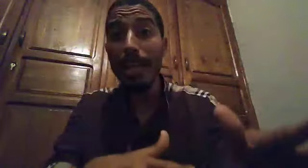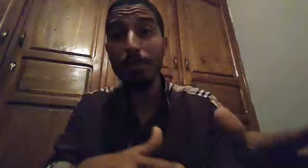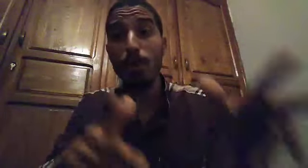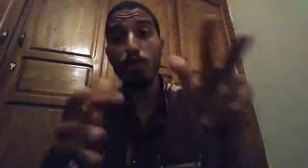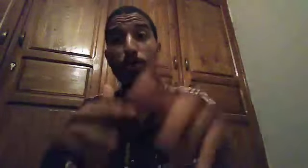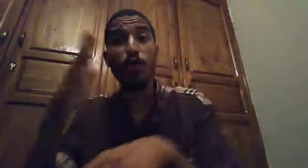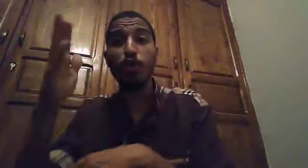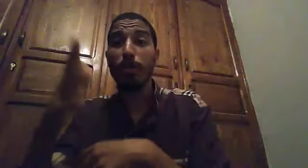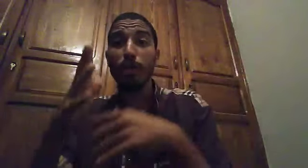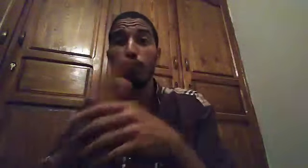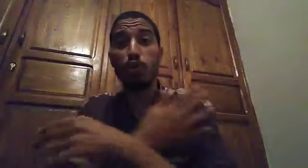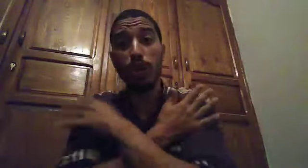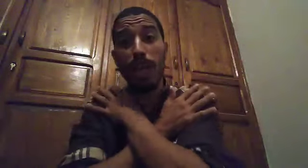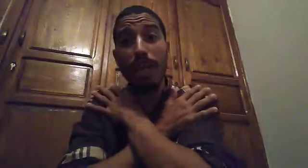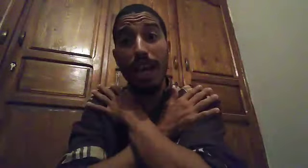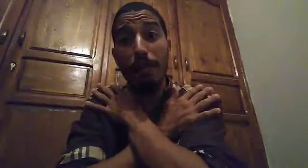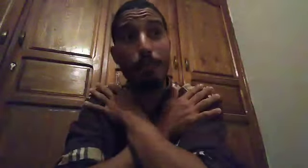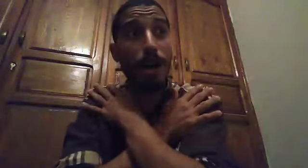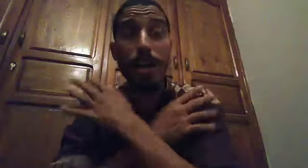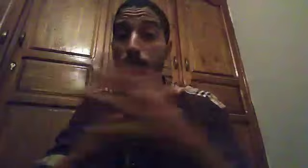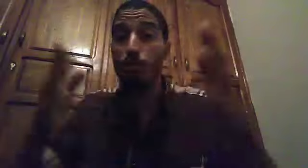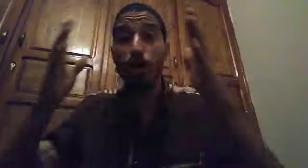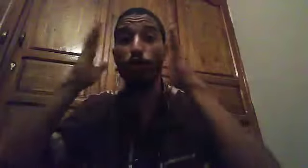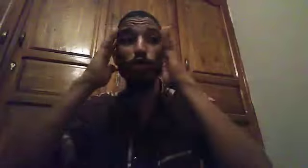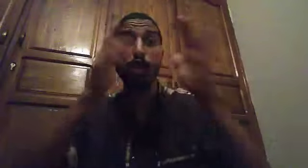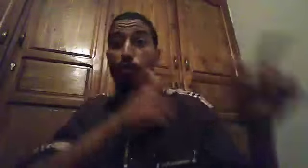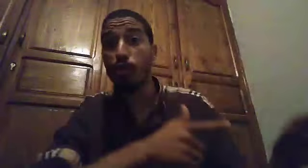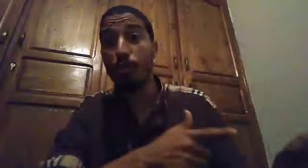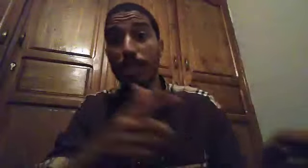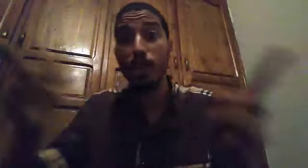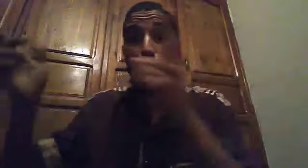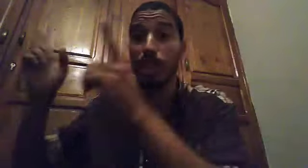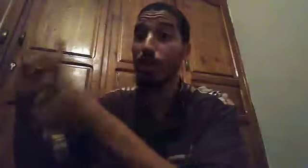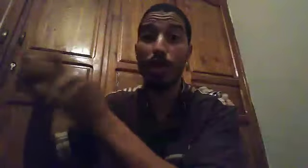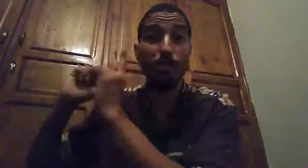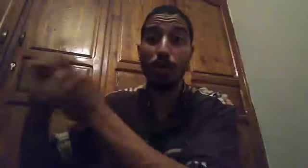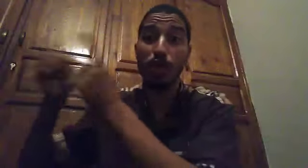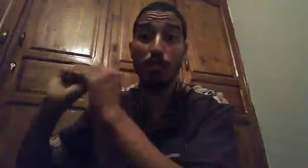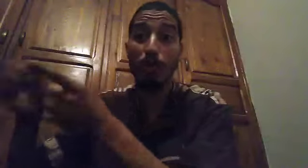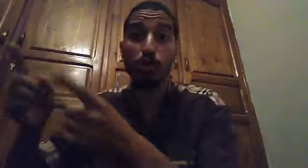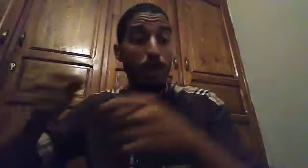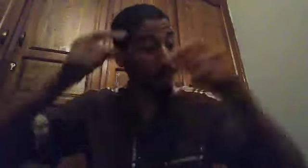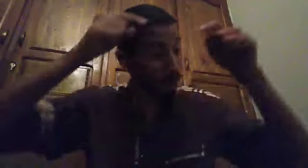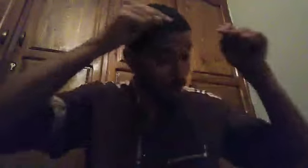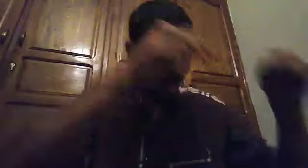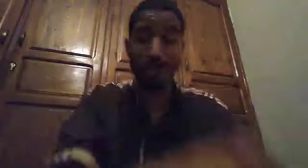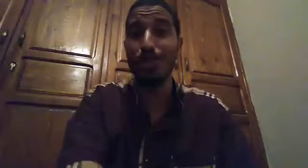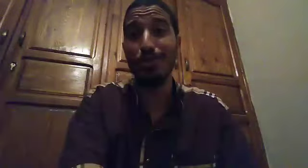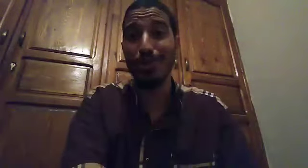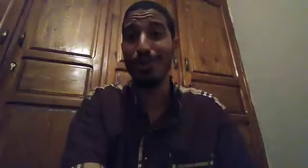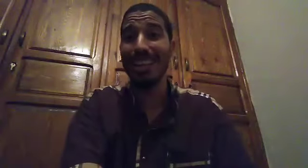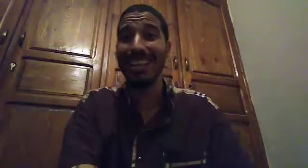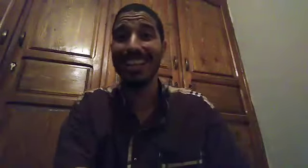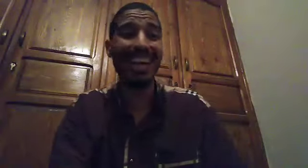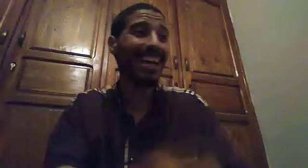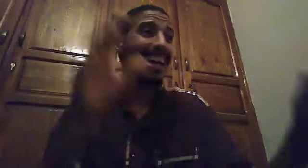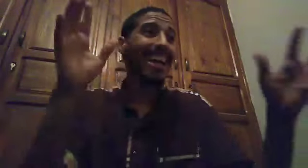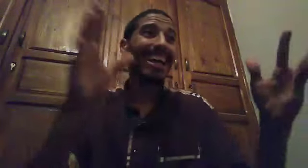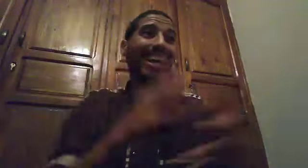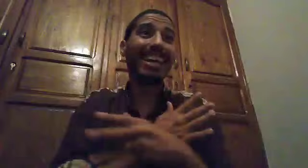اللاعبين روميرو اوتاميندي في الشوط الثاني اللي ابهرني وما كنقولوش هذا هو اوتاميندي اللي كلشي كيقول لك ما خصوش يلعب ما خصوش يلعب، لا خصو يلعب اليوم على هذا الاداء لا